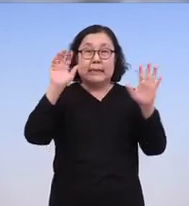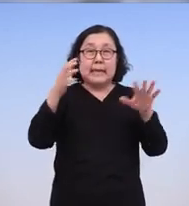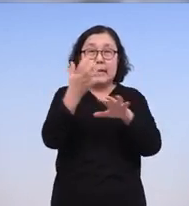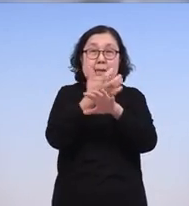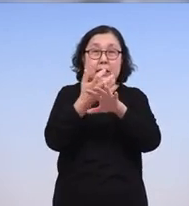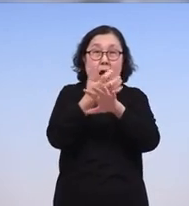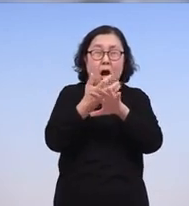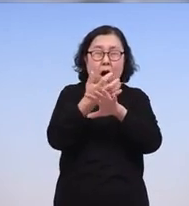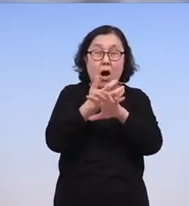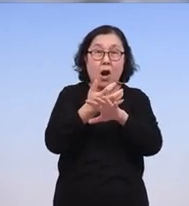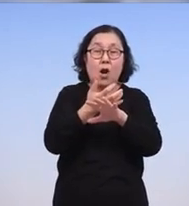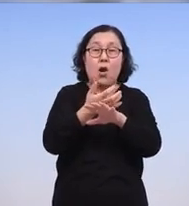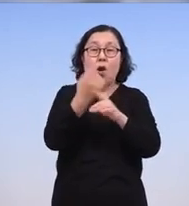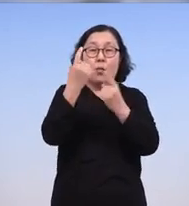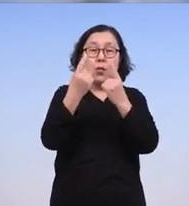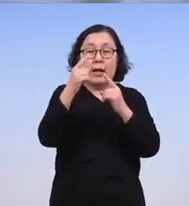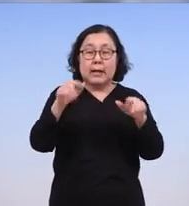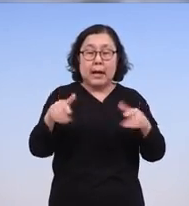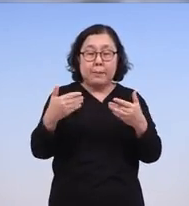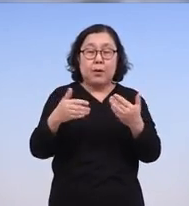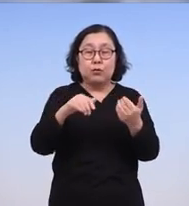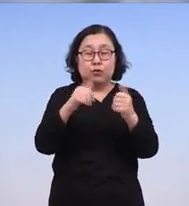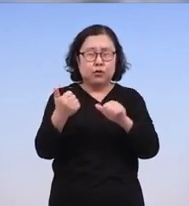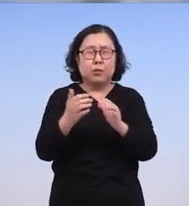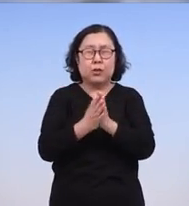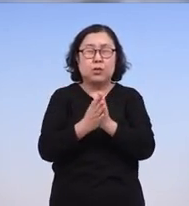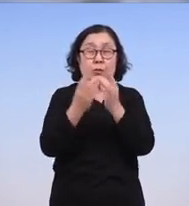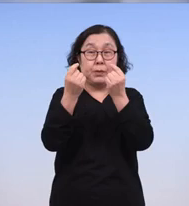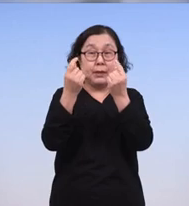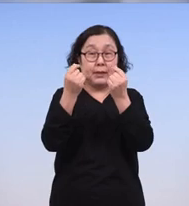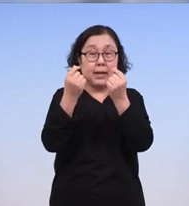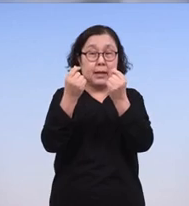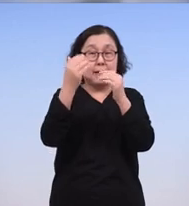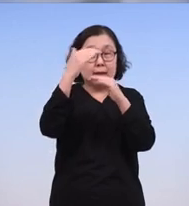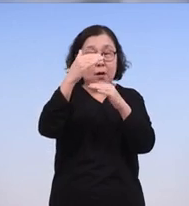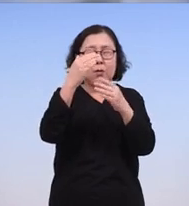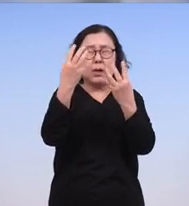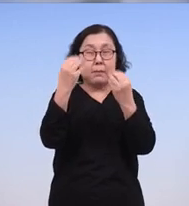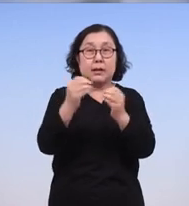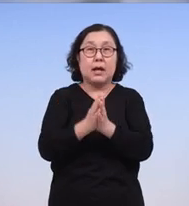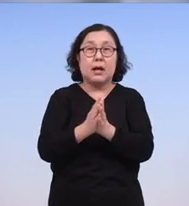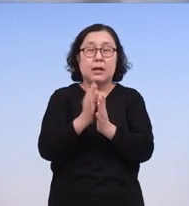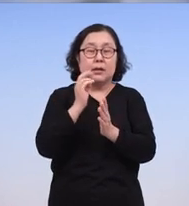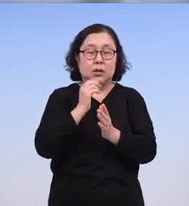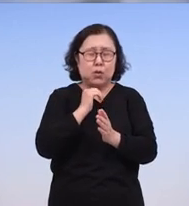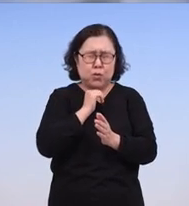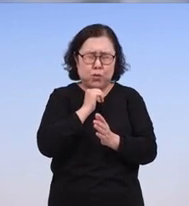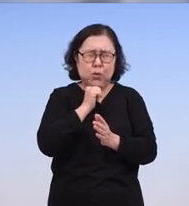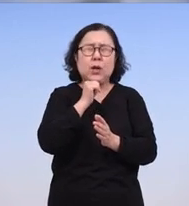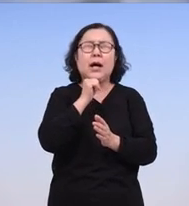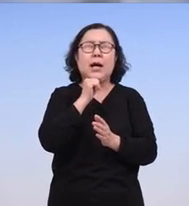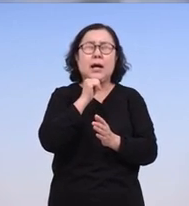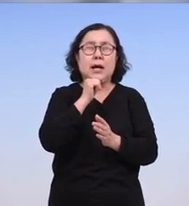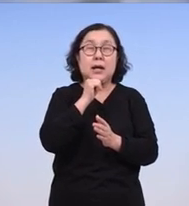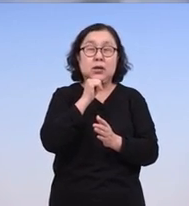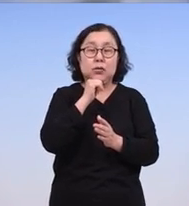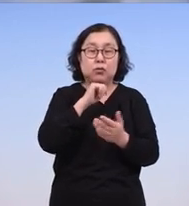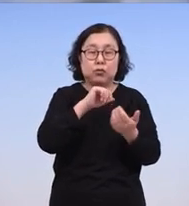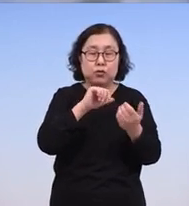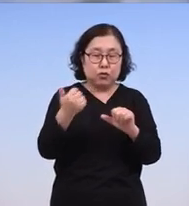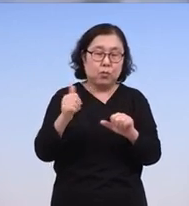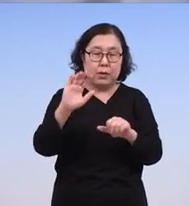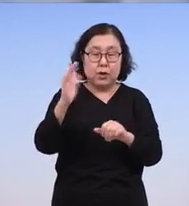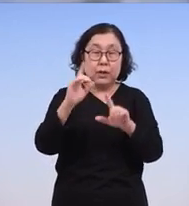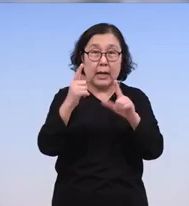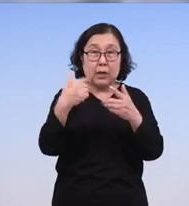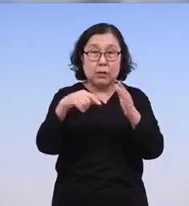가벼운 죽음에서도 비슷한 내용이 많아서 제가 굉장히 감동을 했습니다. 새털처럼 가벼운 초라한 죽음이 되지 않기 위해서는 그